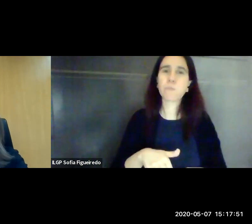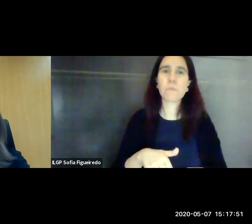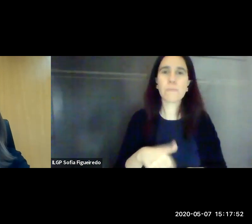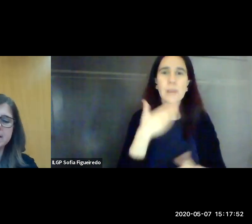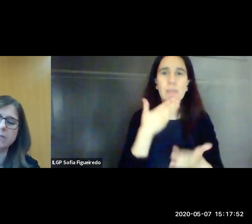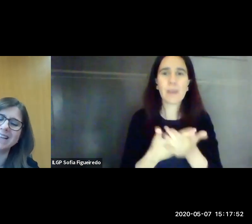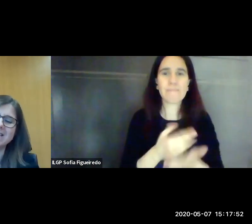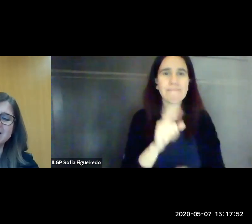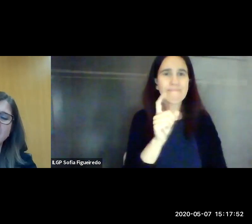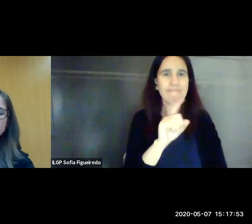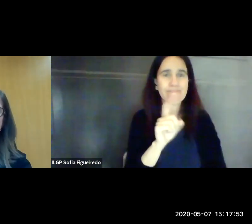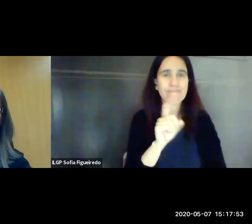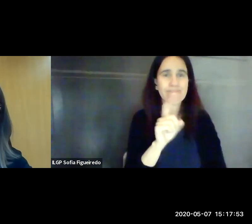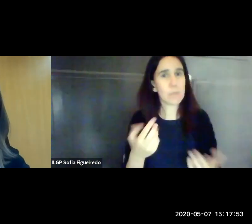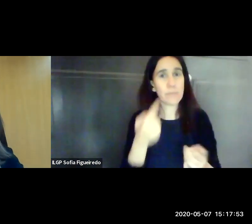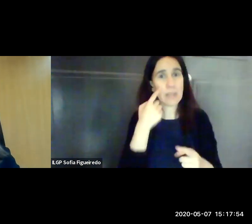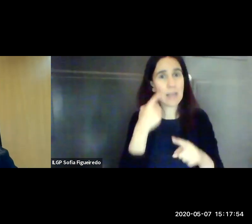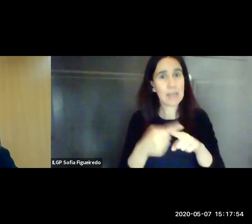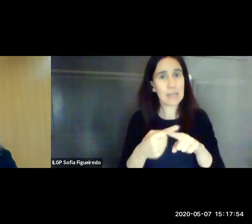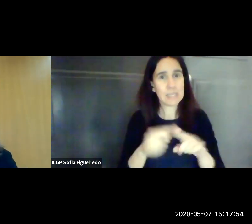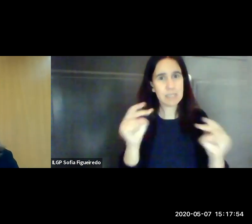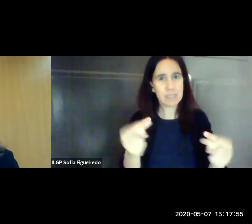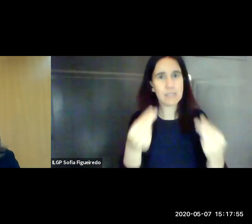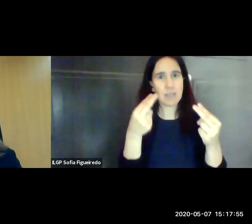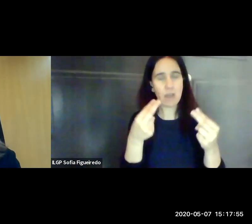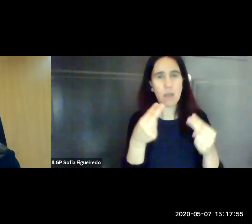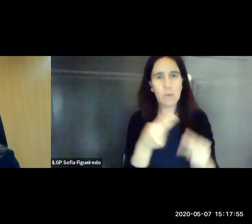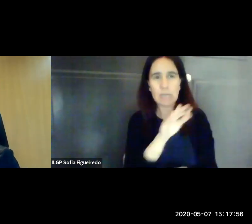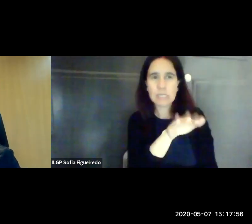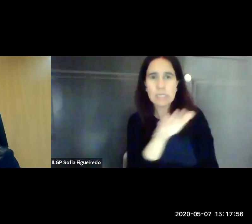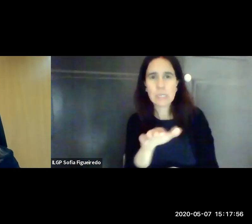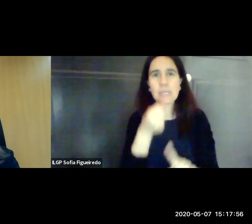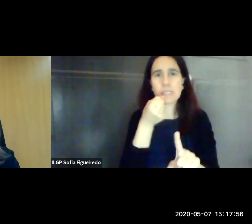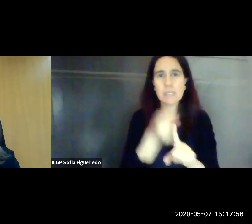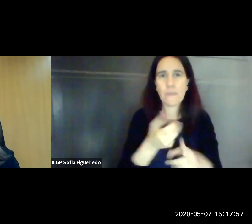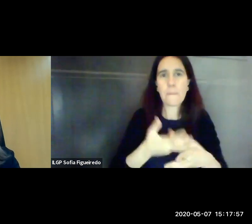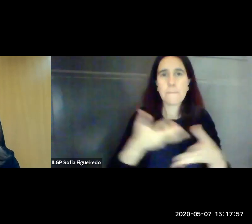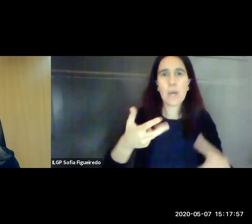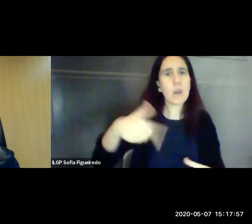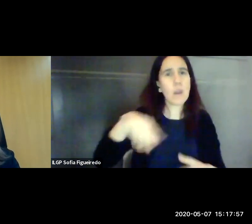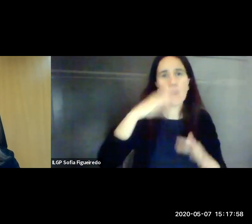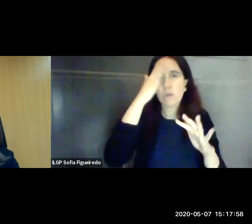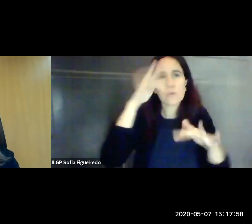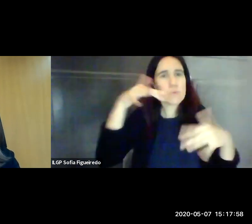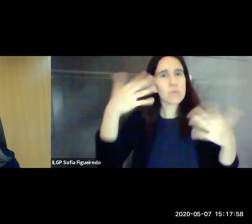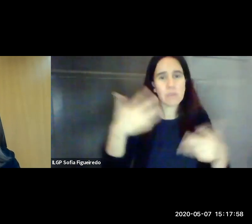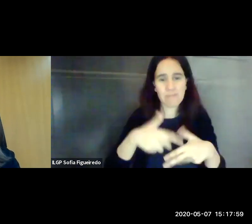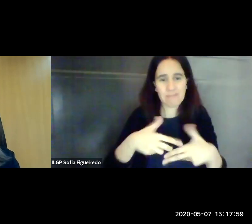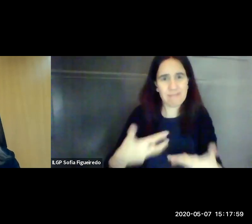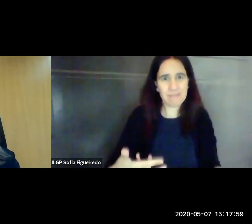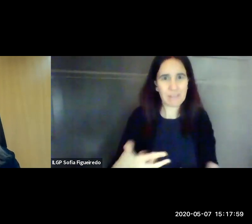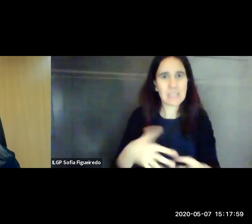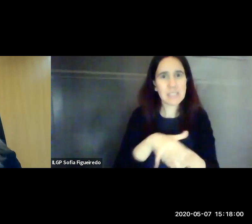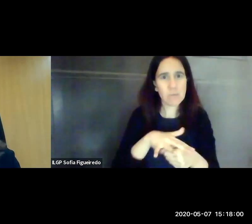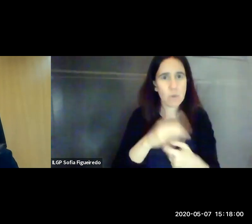e, como tal, a captação da atenção é um desafio ainda maior, ou seja, nós não temos noção no imediato em